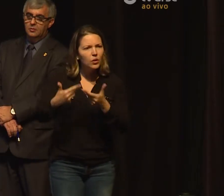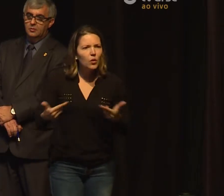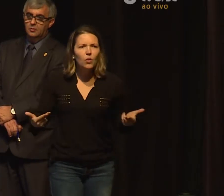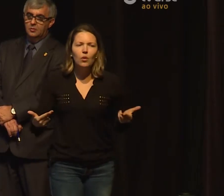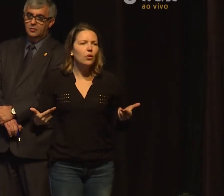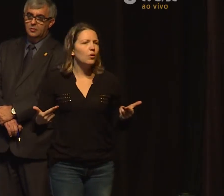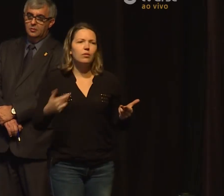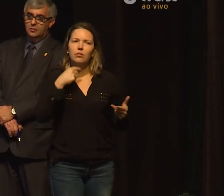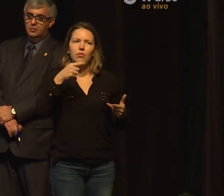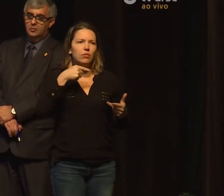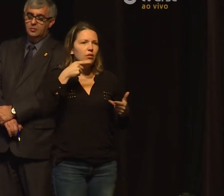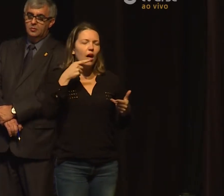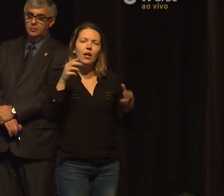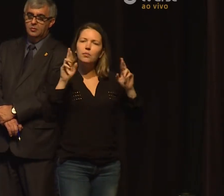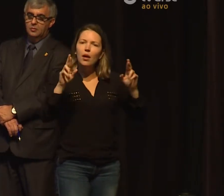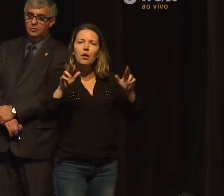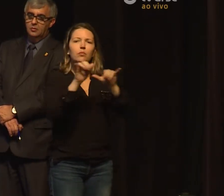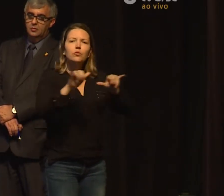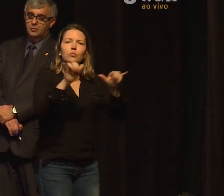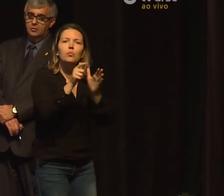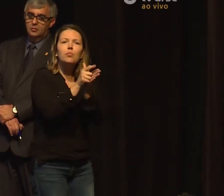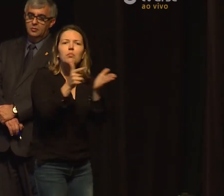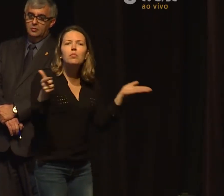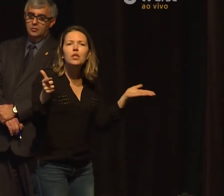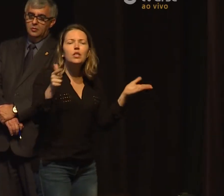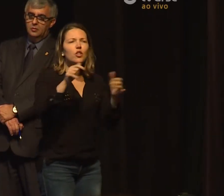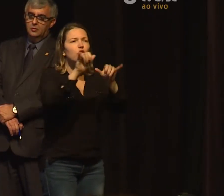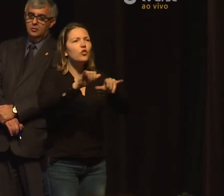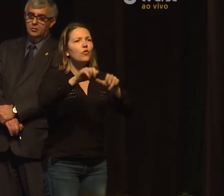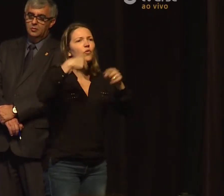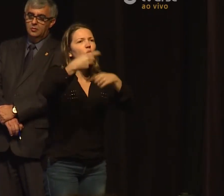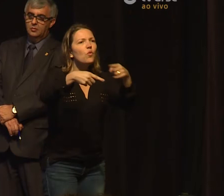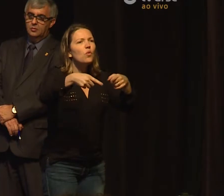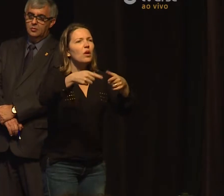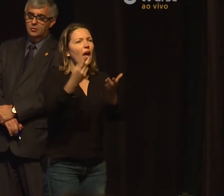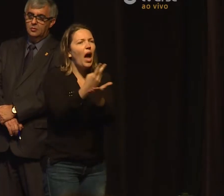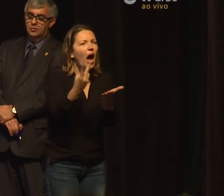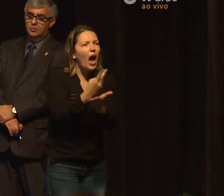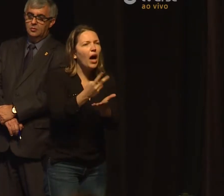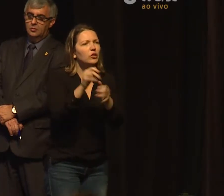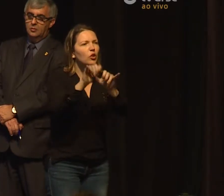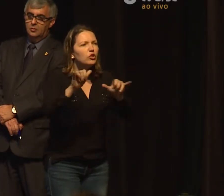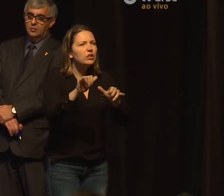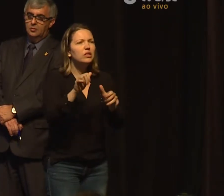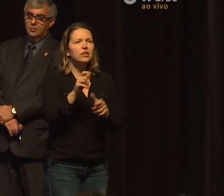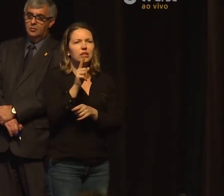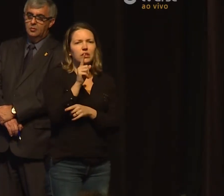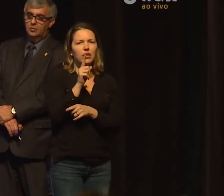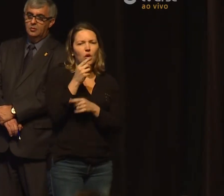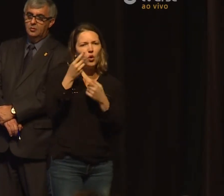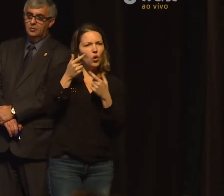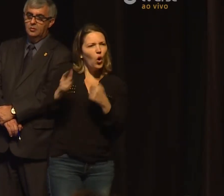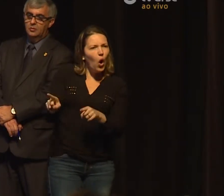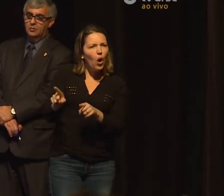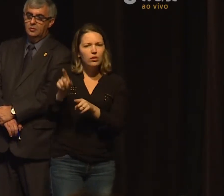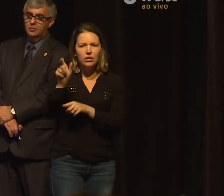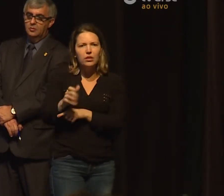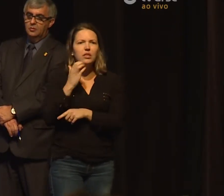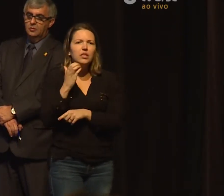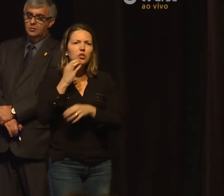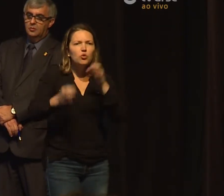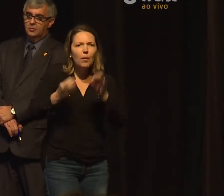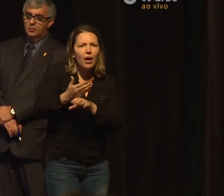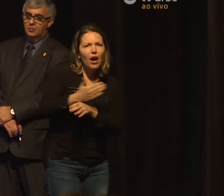à mídia e às pessoas que divulgam e replicam notícias de maneira errada ou equivocada, com pré-julgamentos,